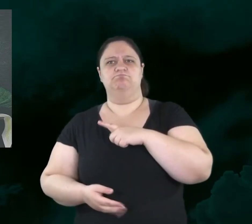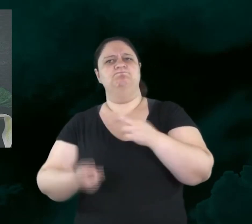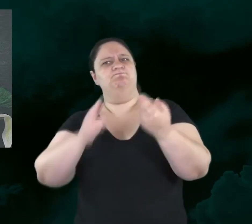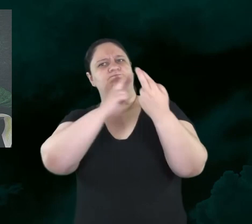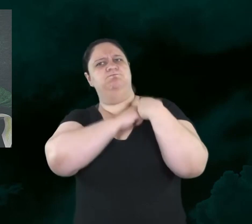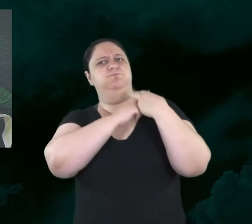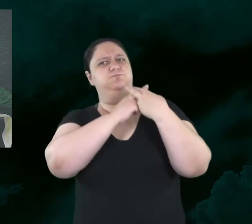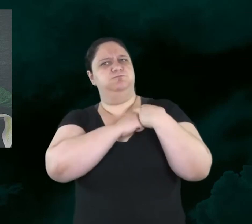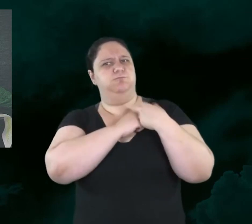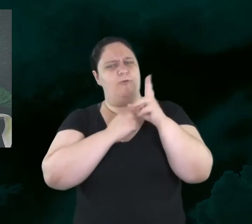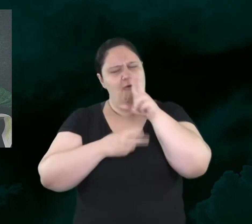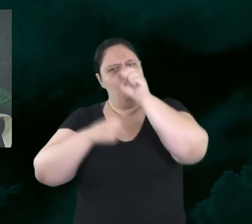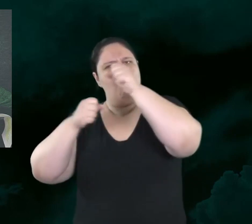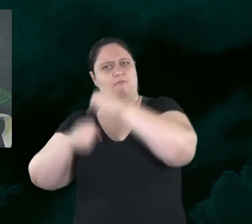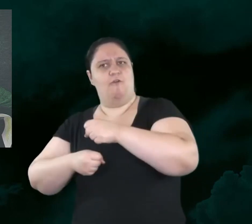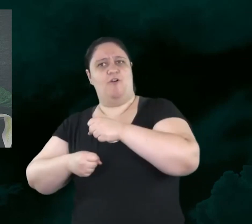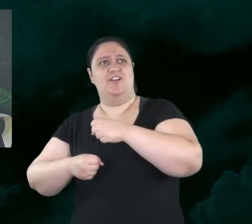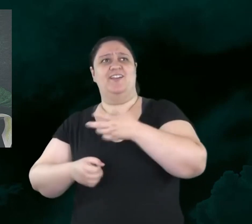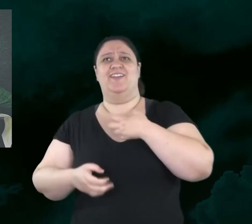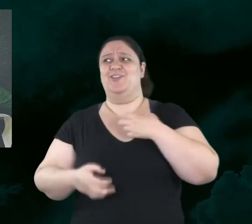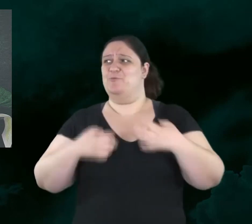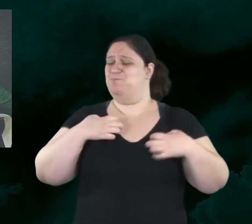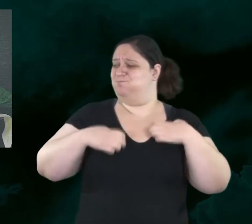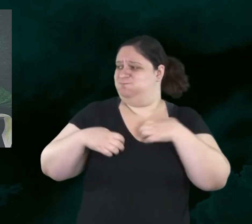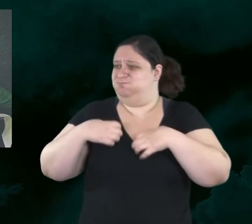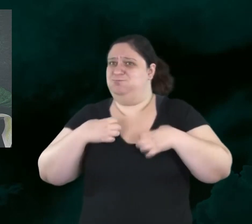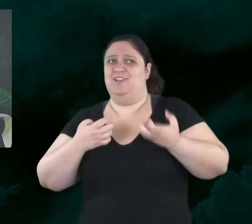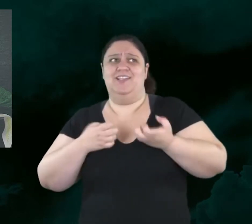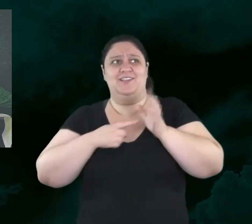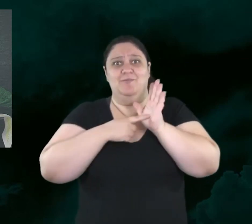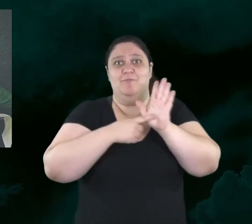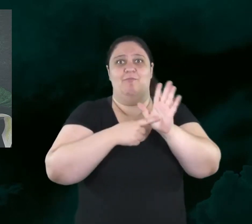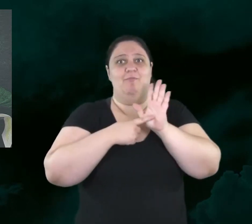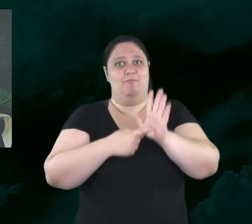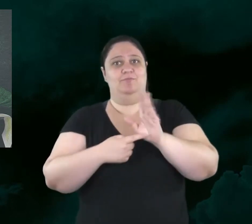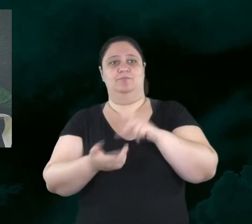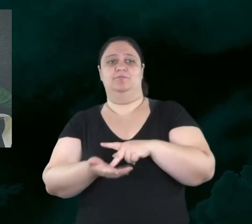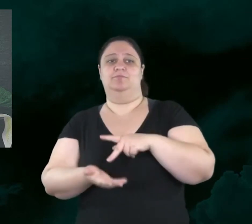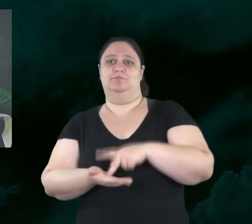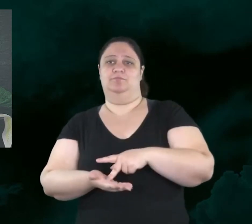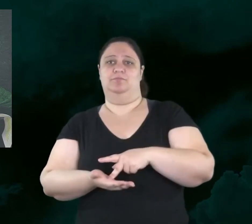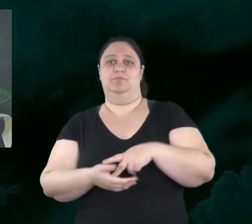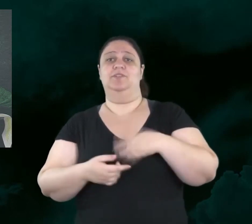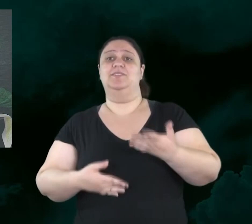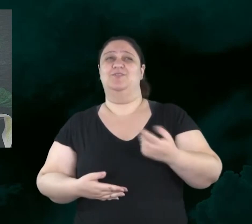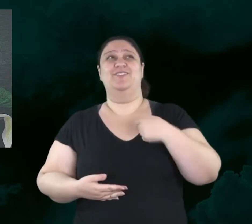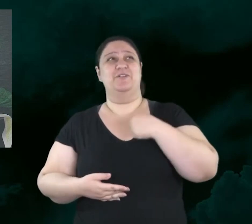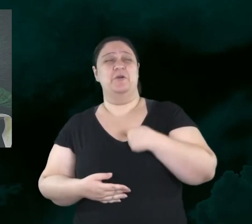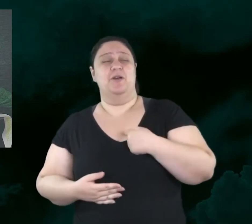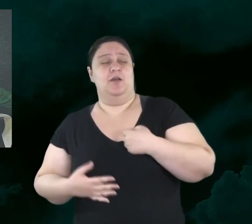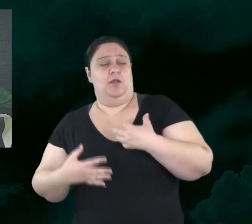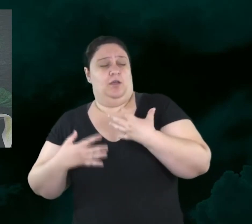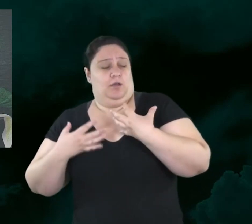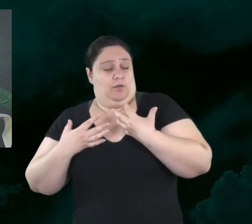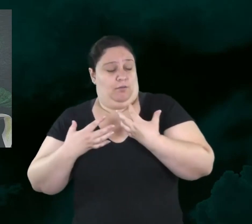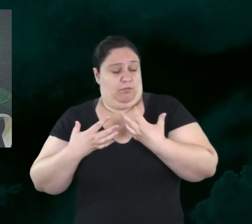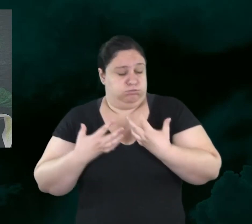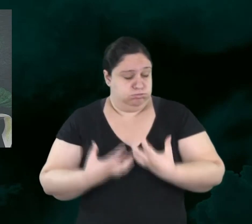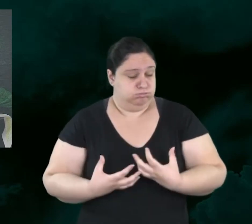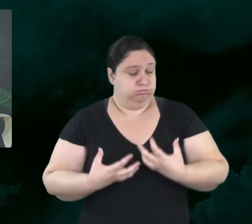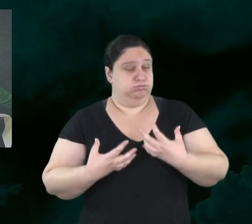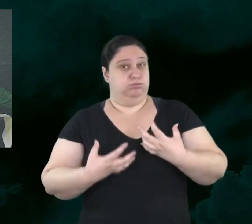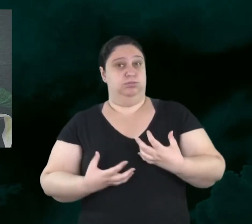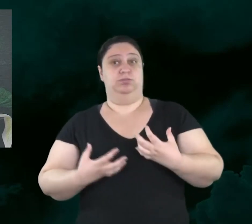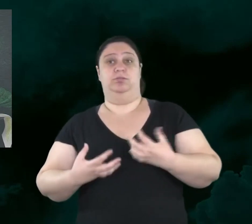aquele desespero de conseguir expressar, né? Então isso me desgastou muito as minhas energias, né? E